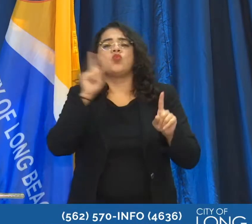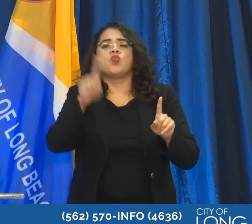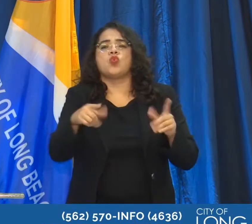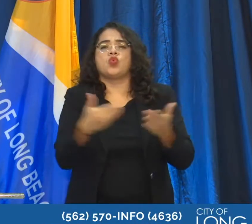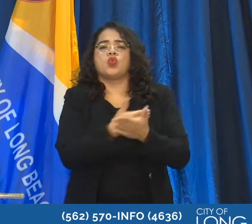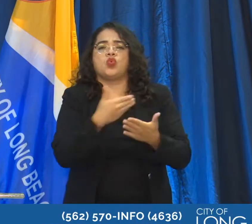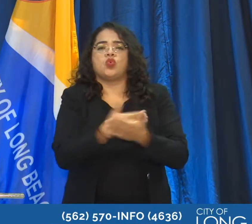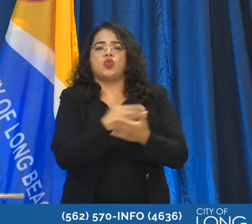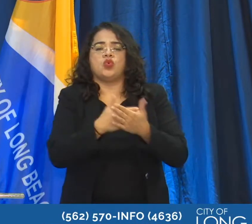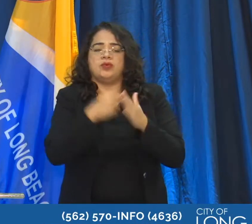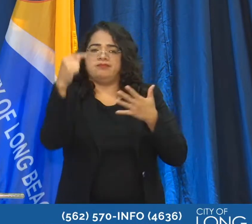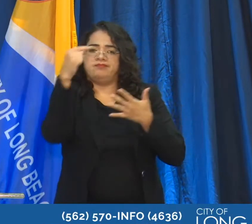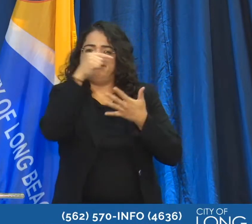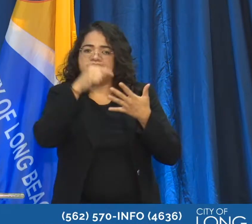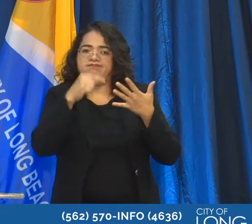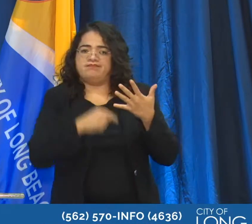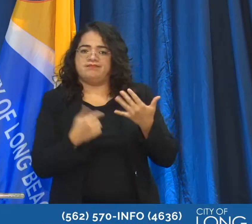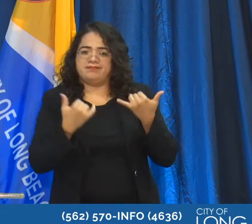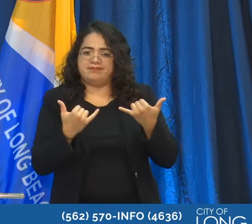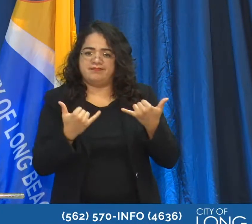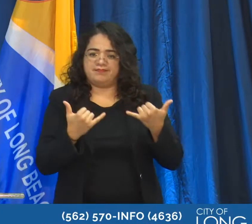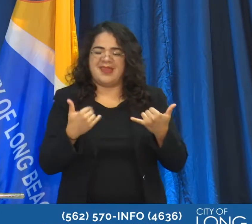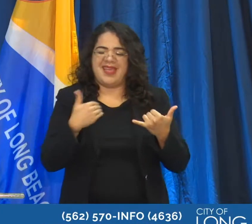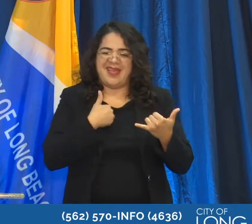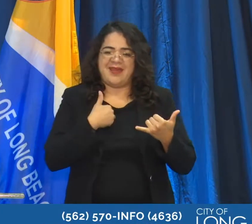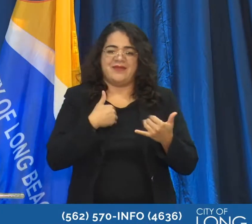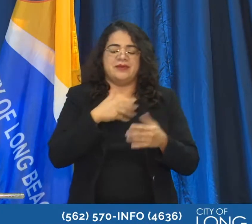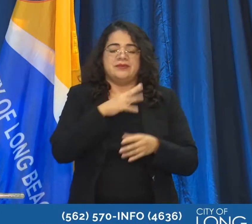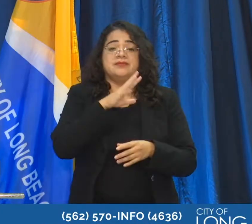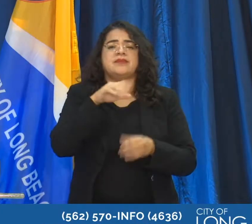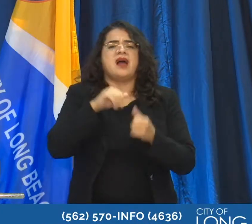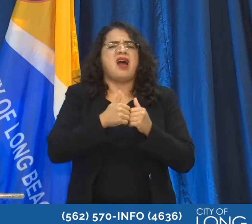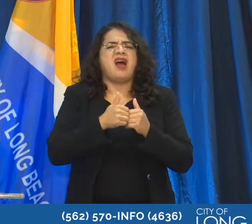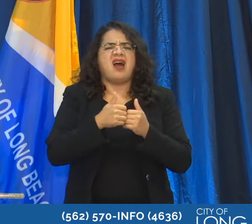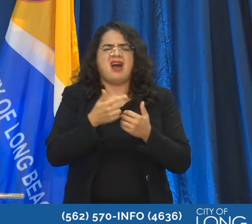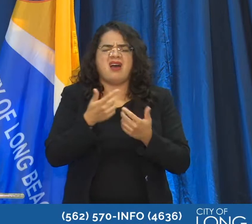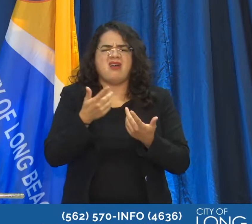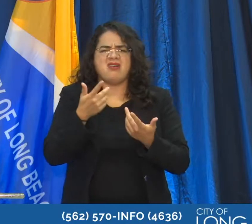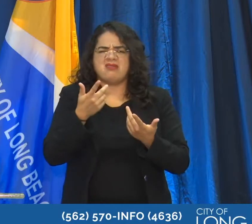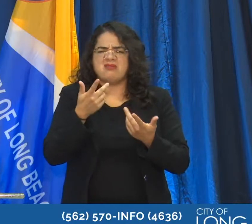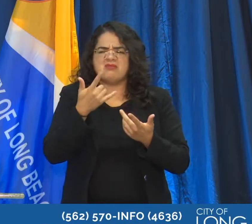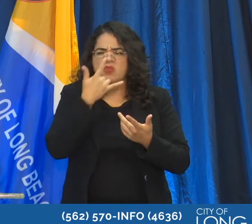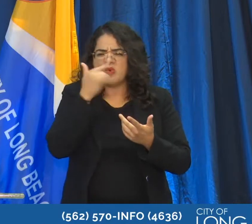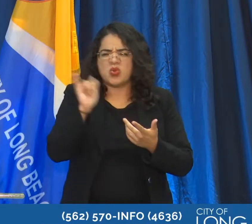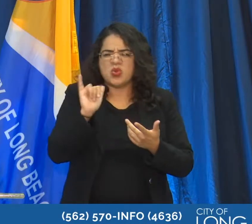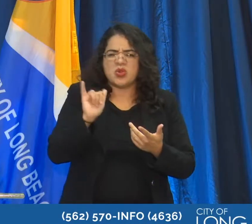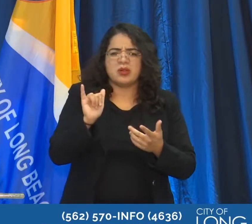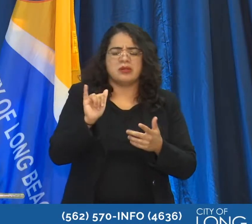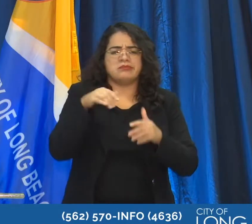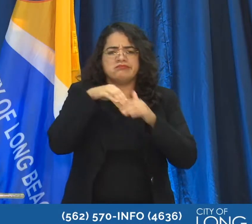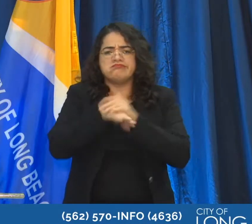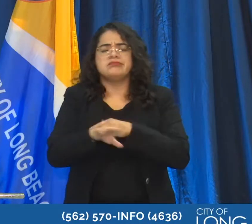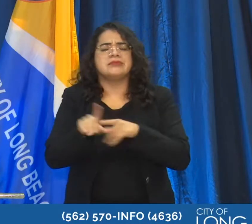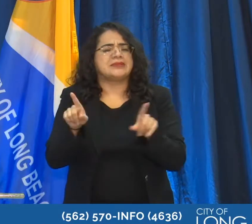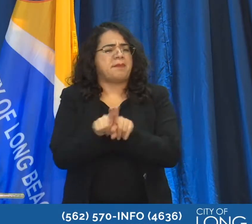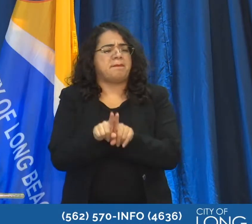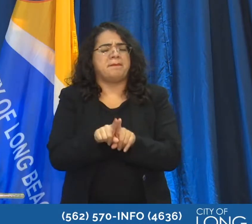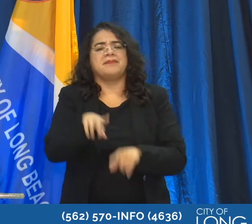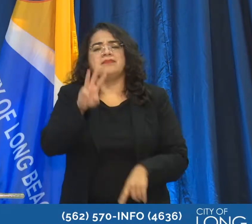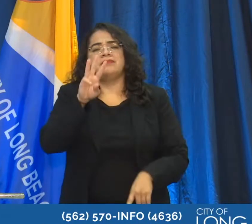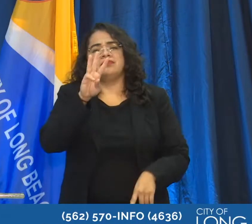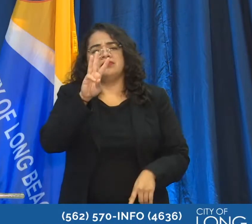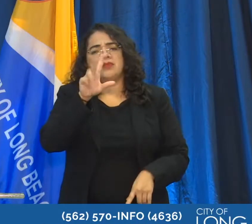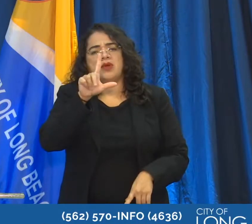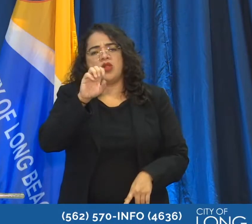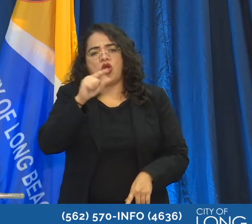mandatos vigentes hoy y hasta un nuevo aviso. Para obtener más información, visite nuestro sitio de COVID-19